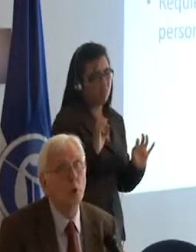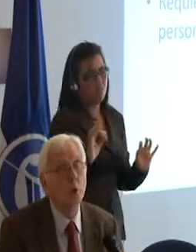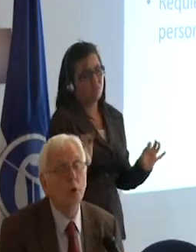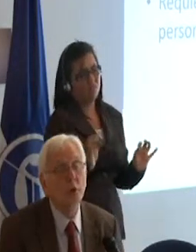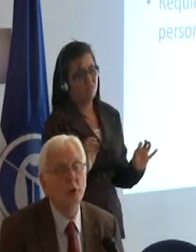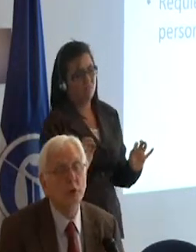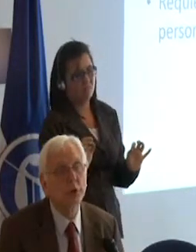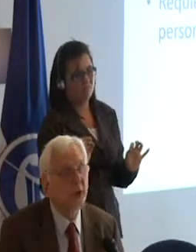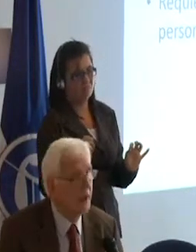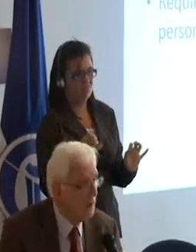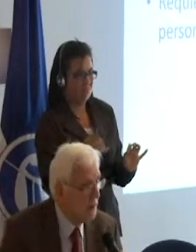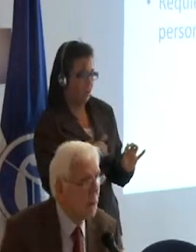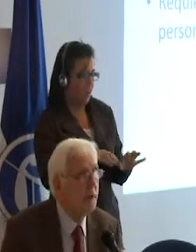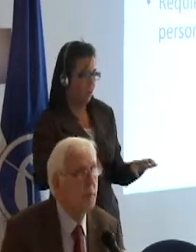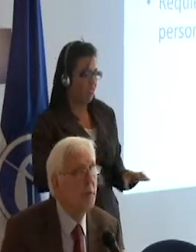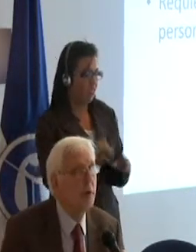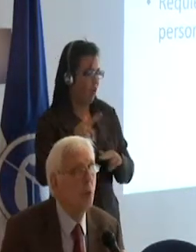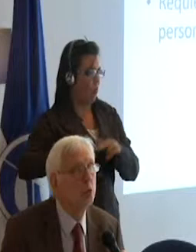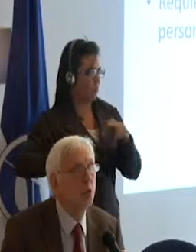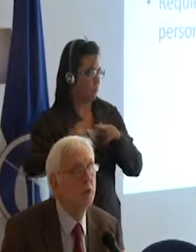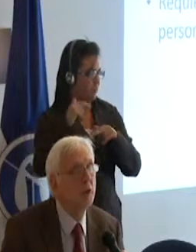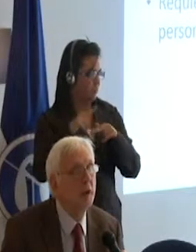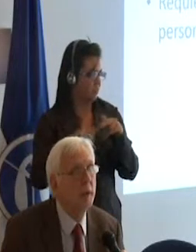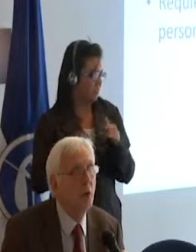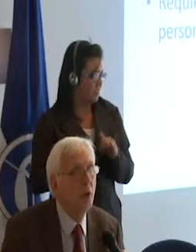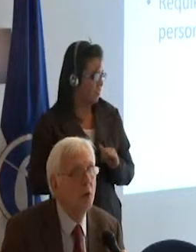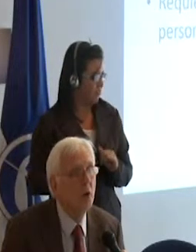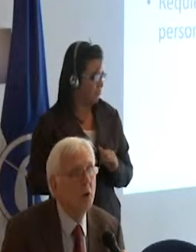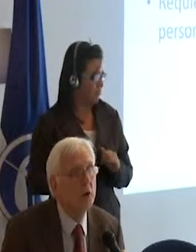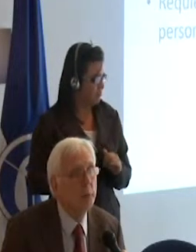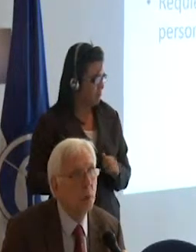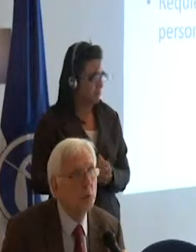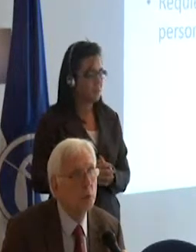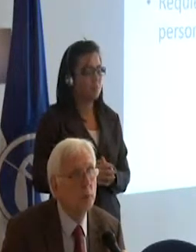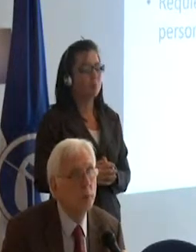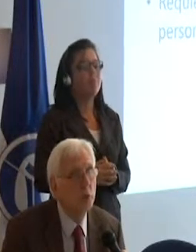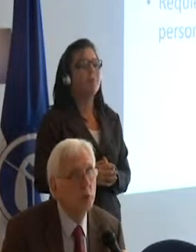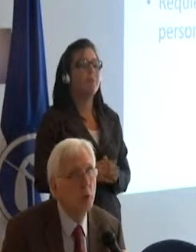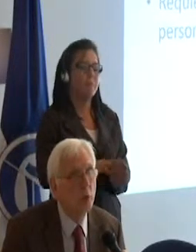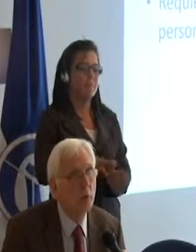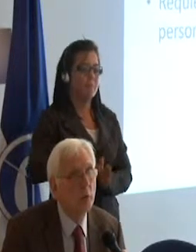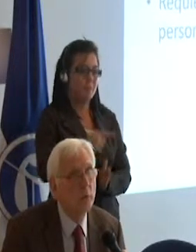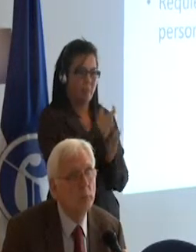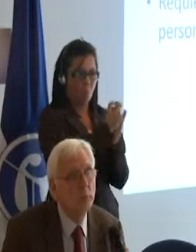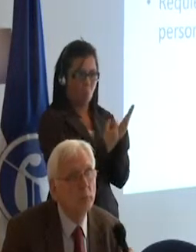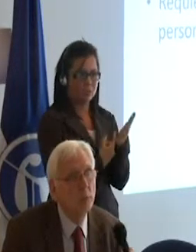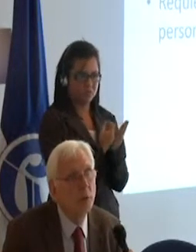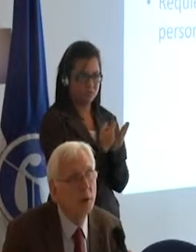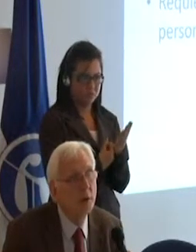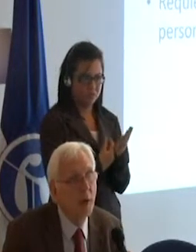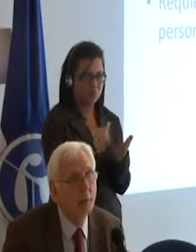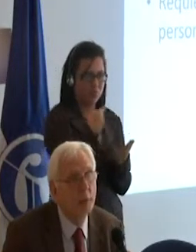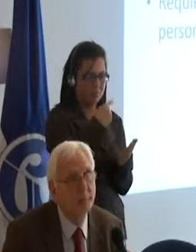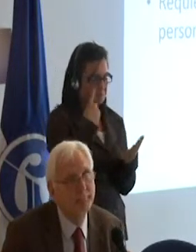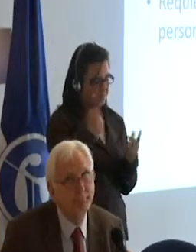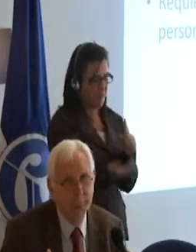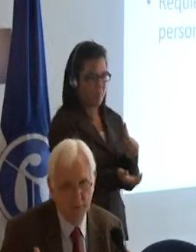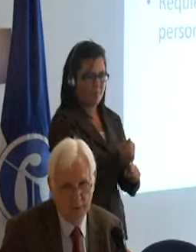a concluir en una actividad constructiva. En las encuestas encontramos que hay elementos que